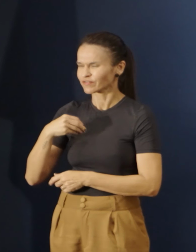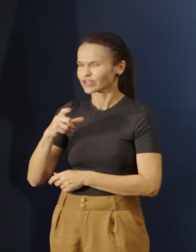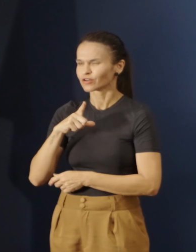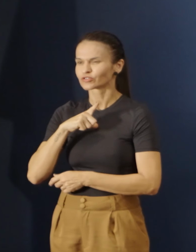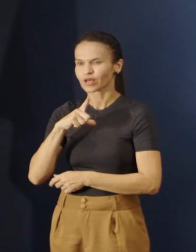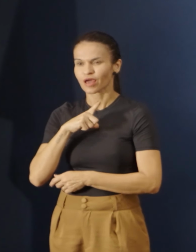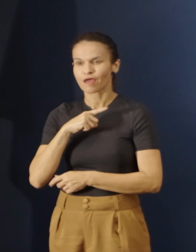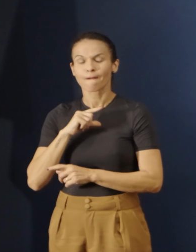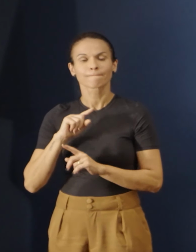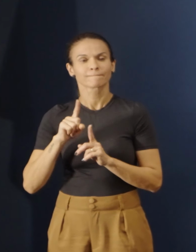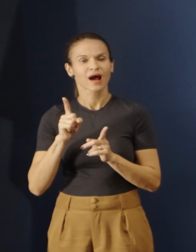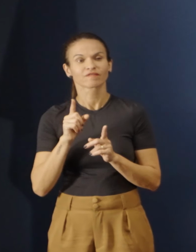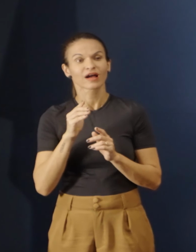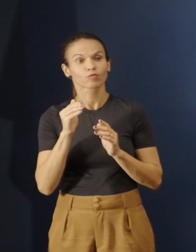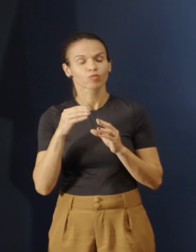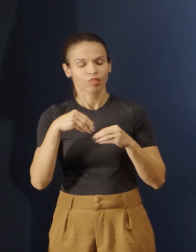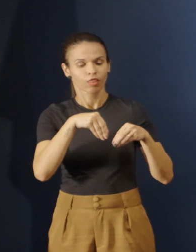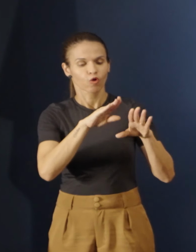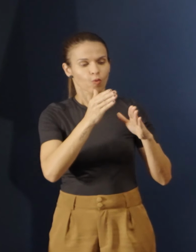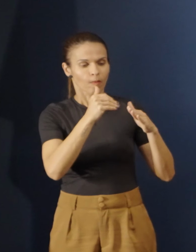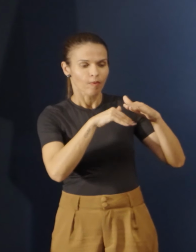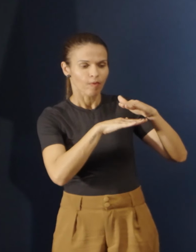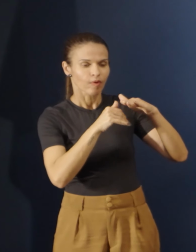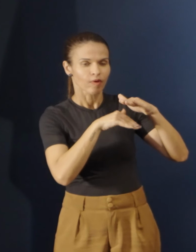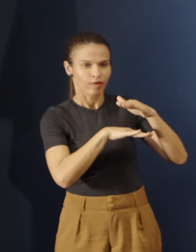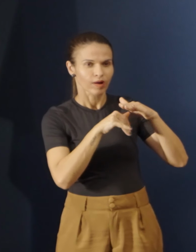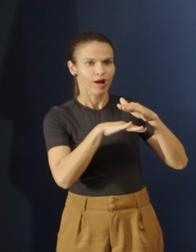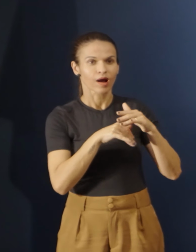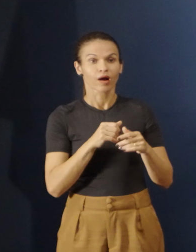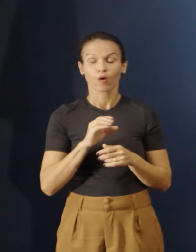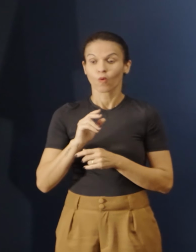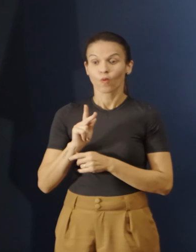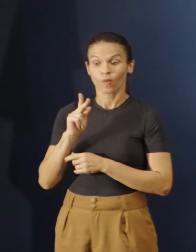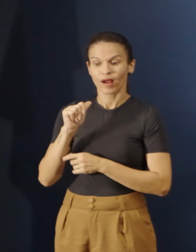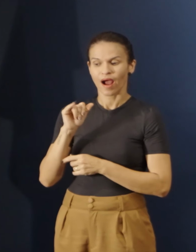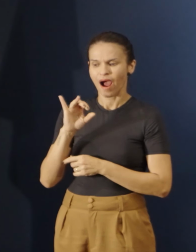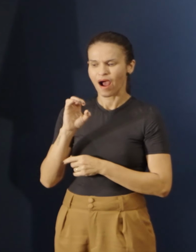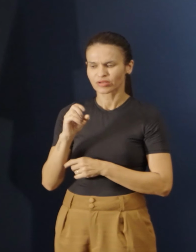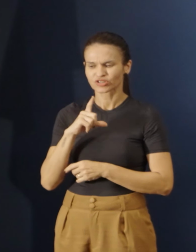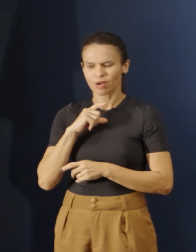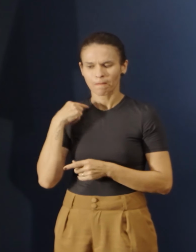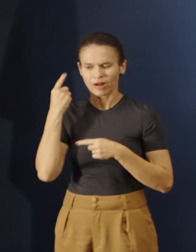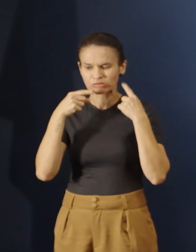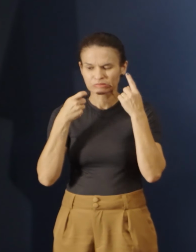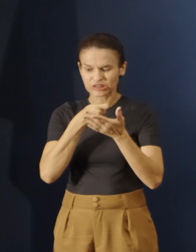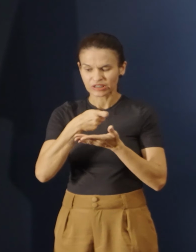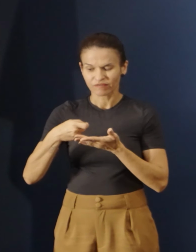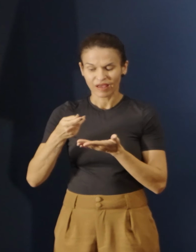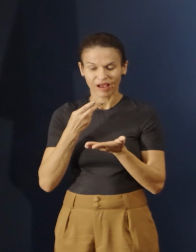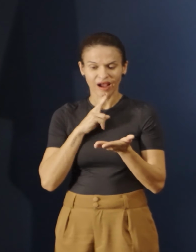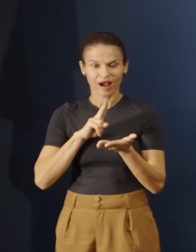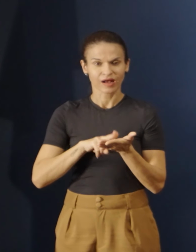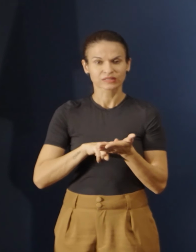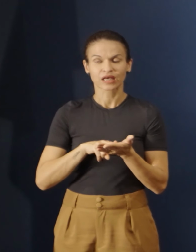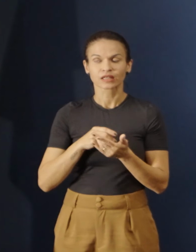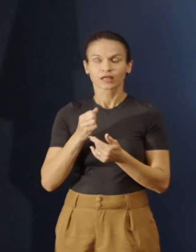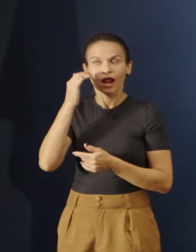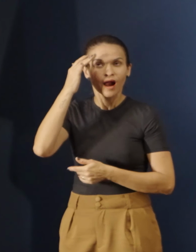Mas já tá, vai tudo para cima. O que acontece, Vitória? O Caio, ele tinha uma coisa tão maluca para escrever carta, que o Caio era muito